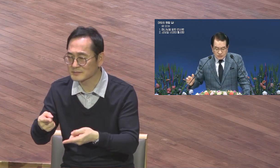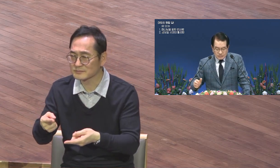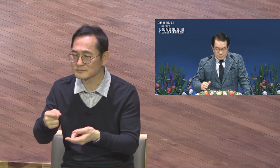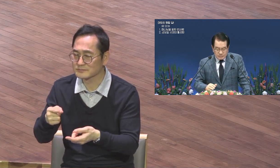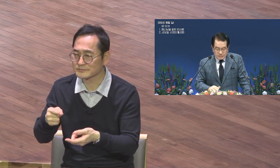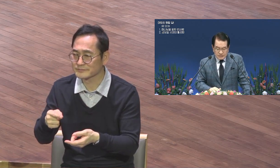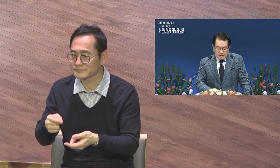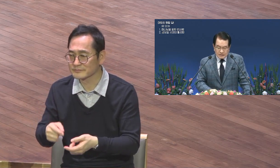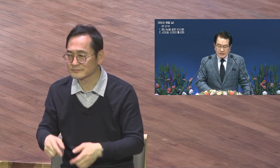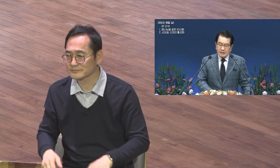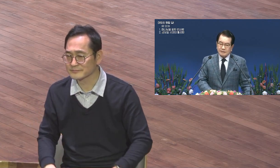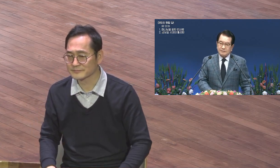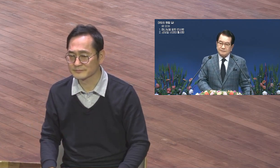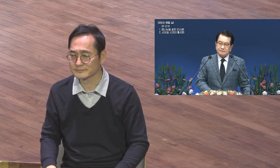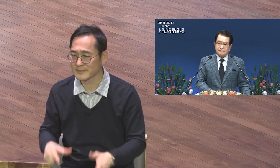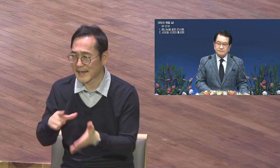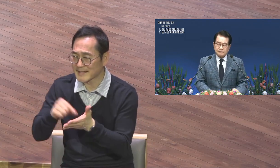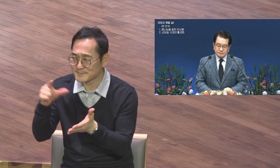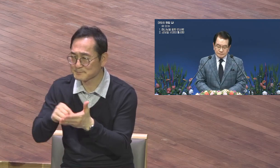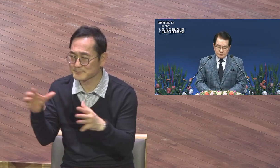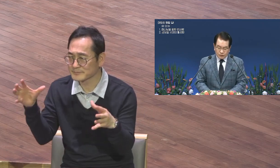계속 이어가잖아요.